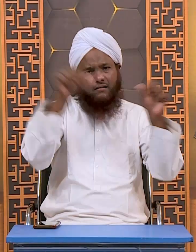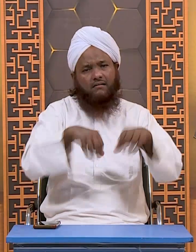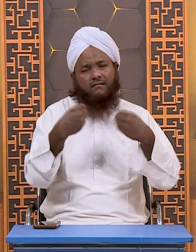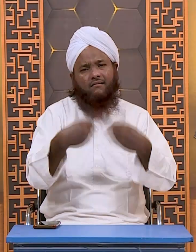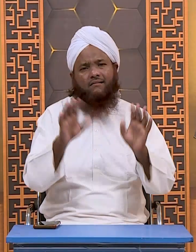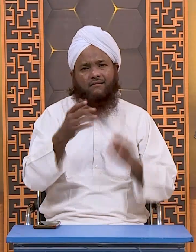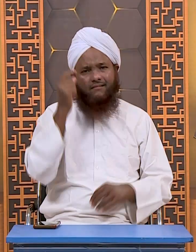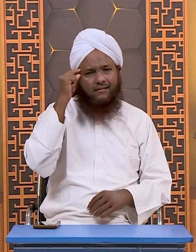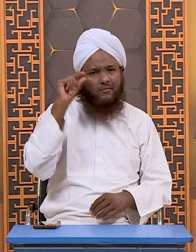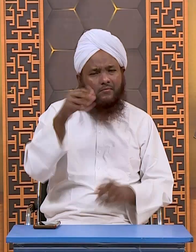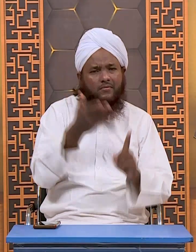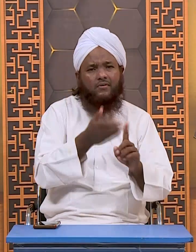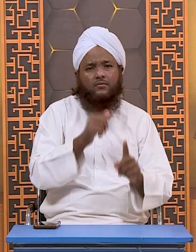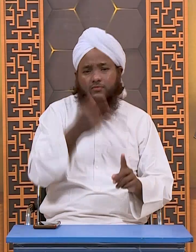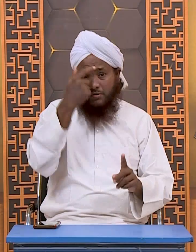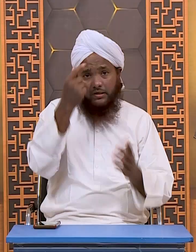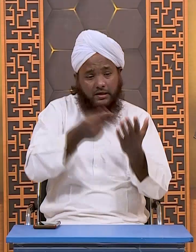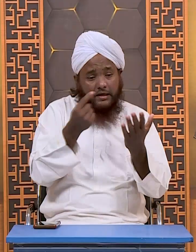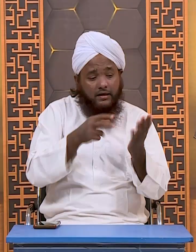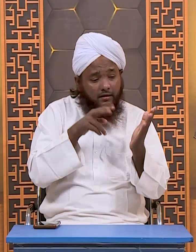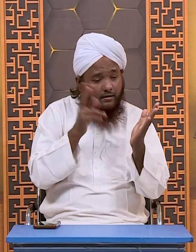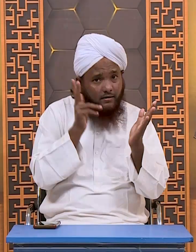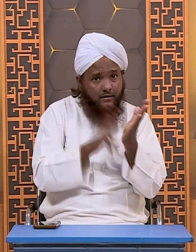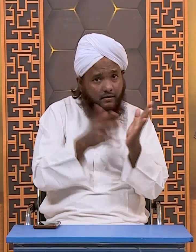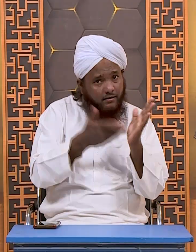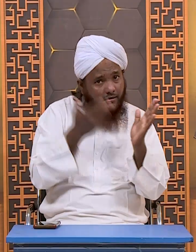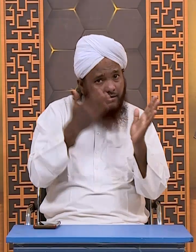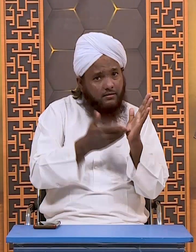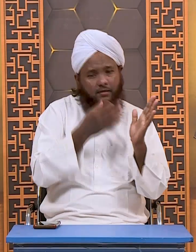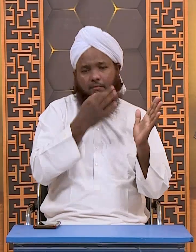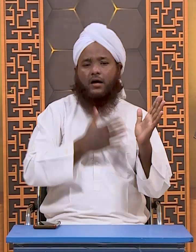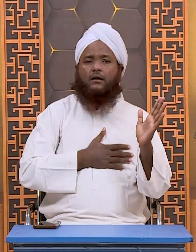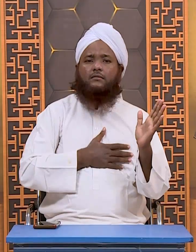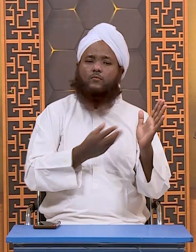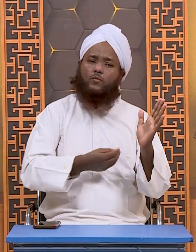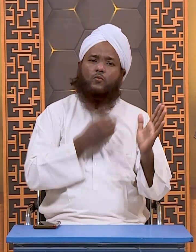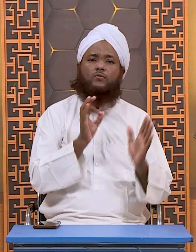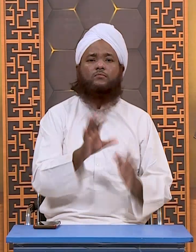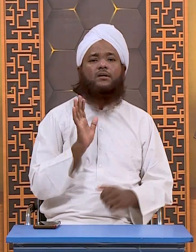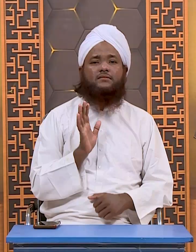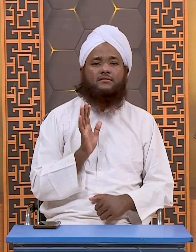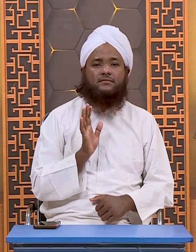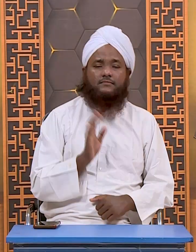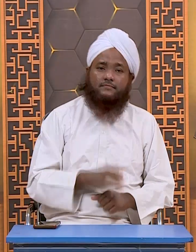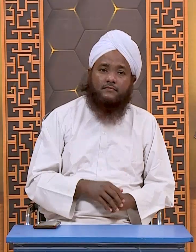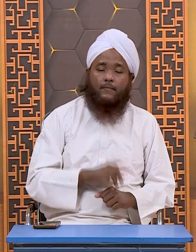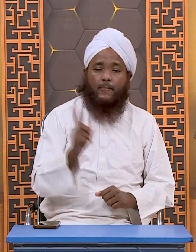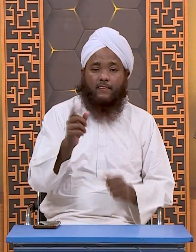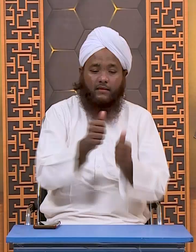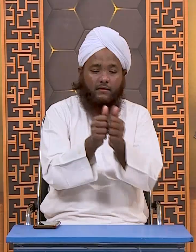احمق انسان ہے جو تقدیر پہ راضی نہیں رہتا. اللہ اکبر. حضرت سیدنا ابو درداء رضی اللہ تعالی